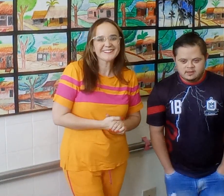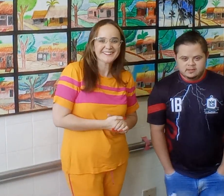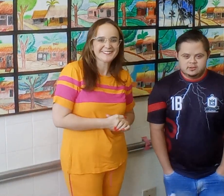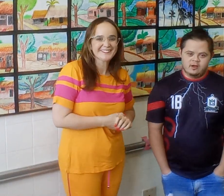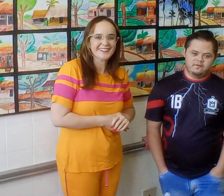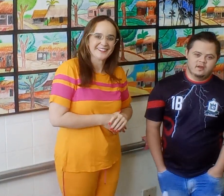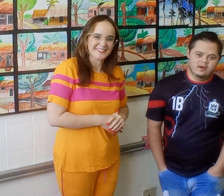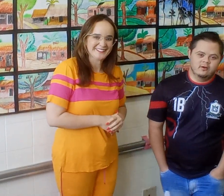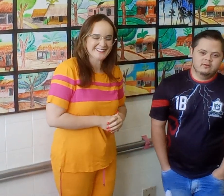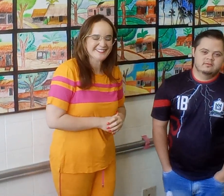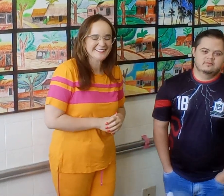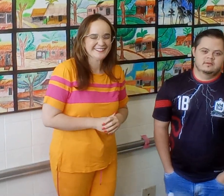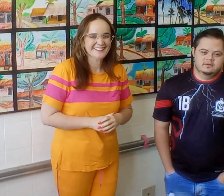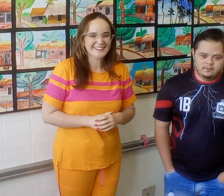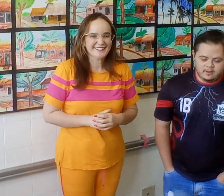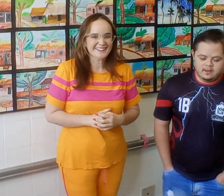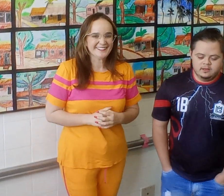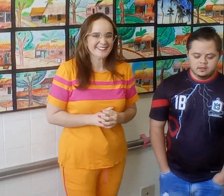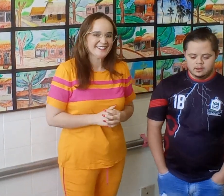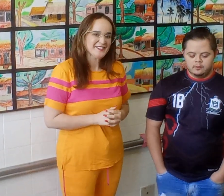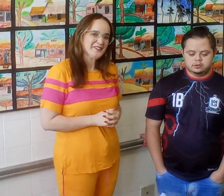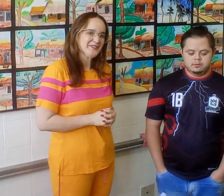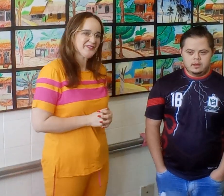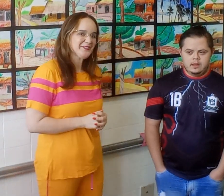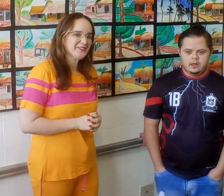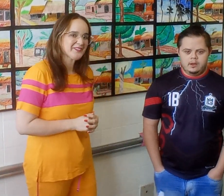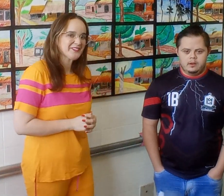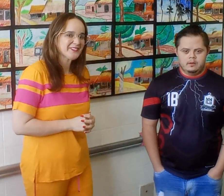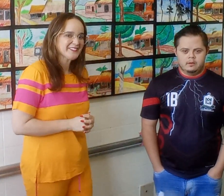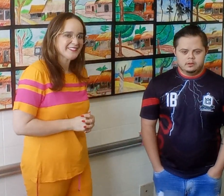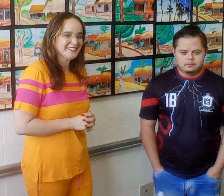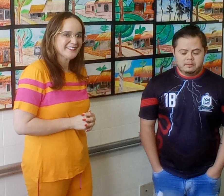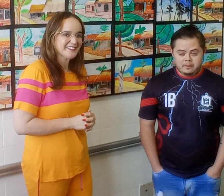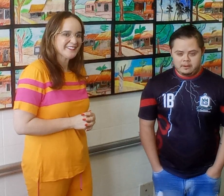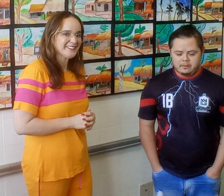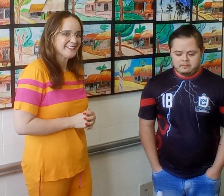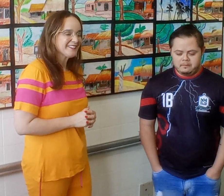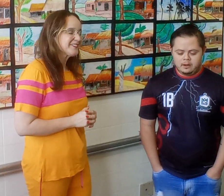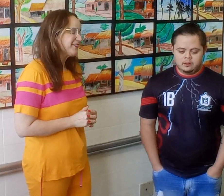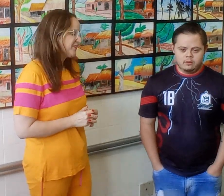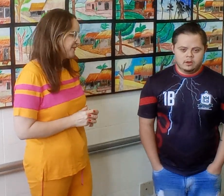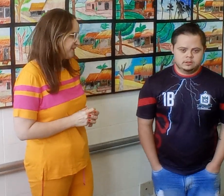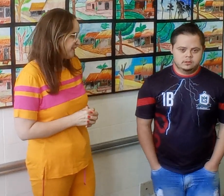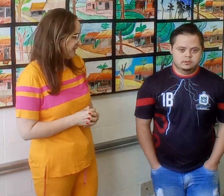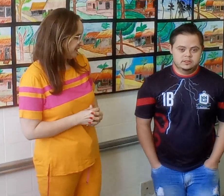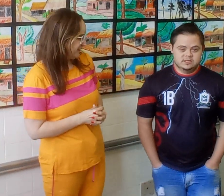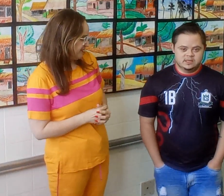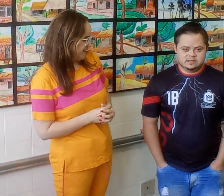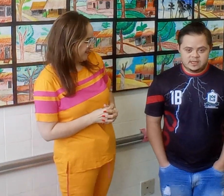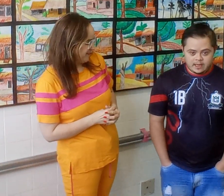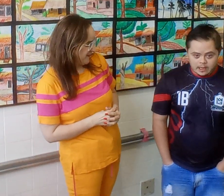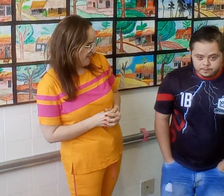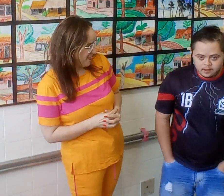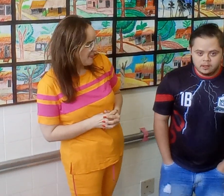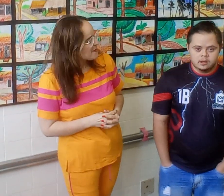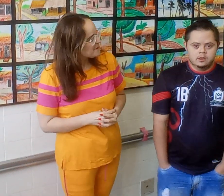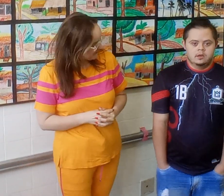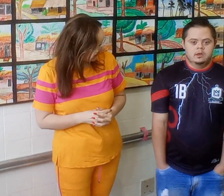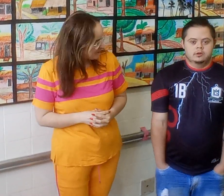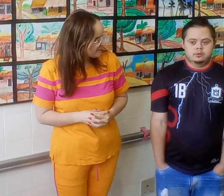Eu sou o Rafael, também. Hoje é Maria da Glória, de CEB. Vou